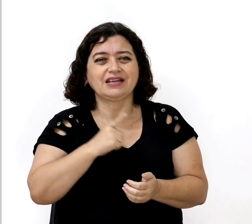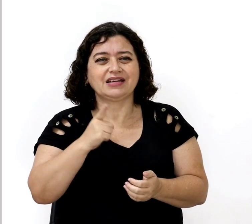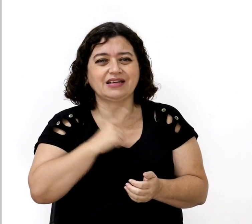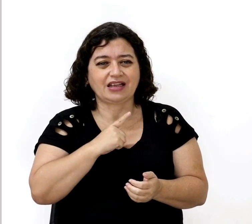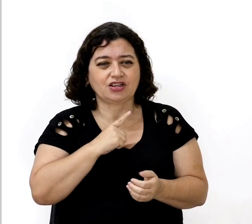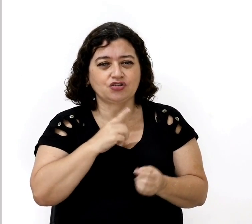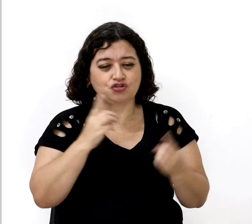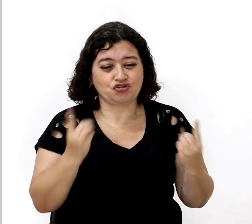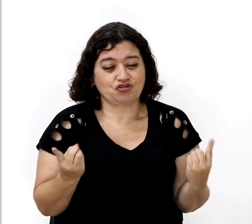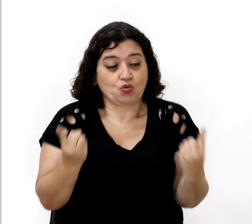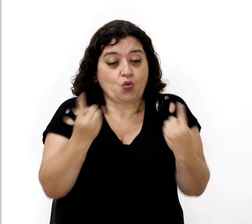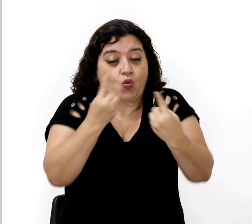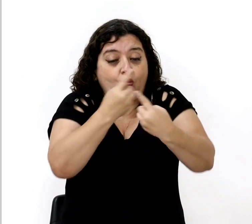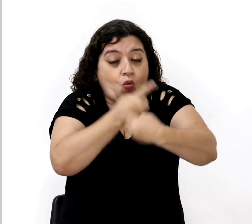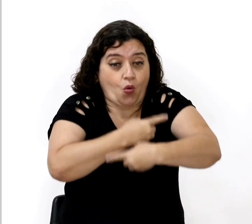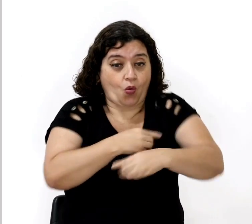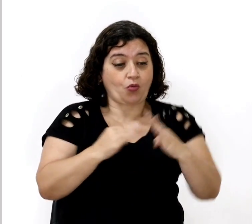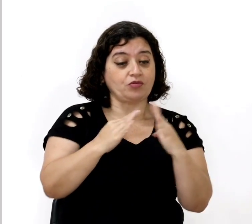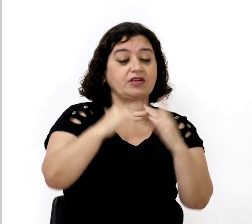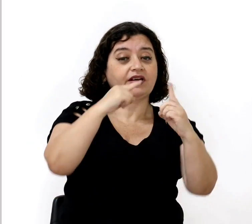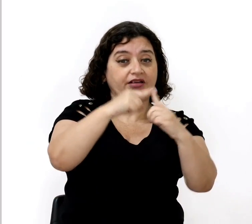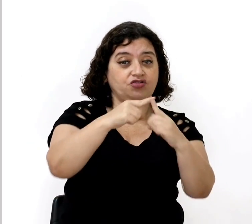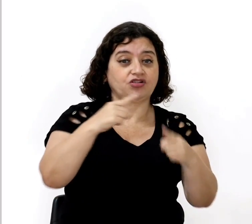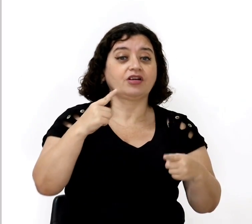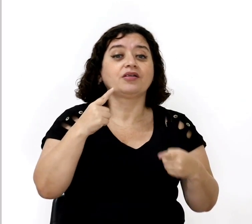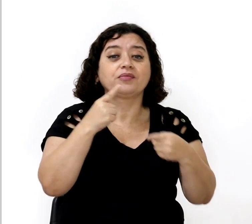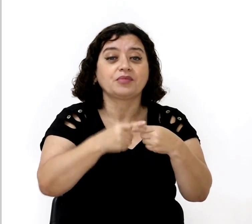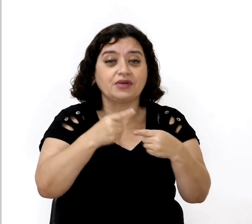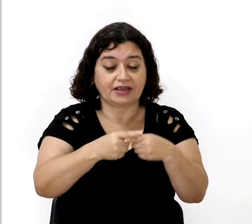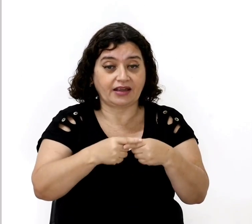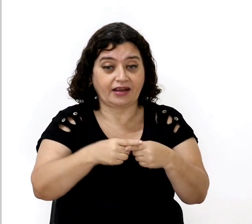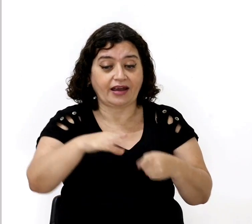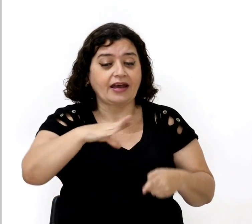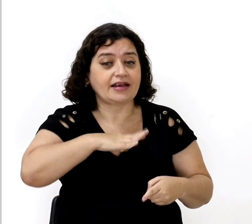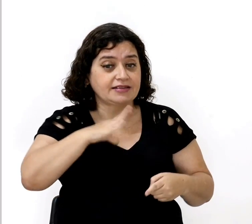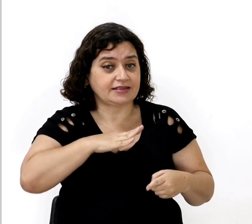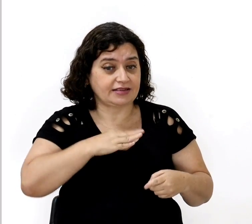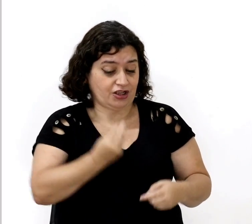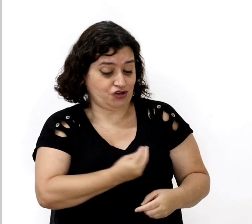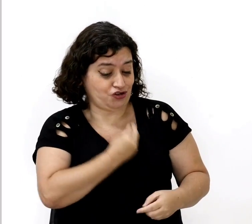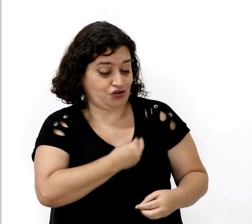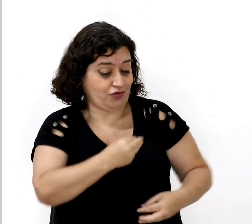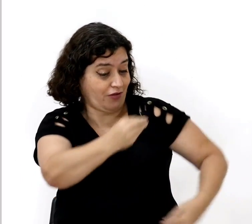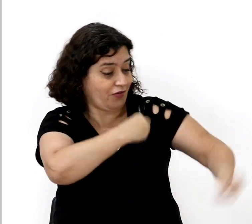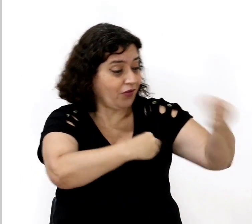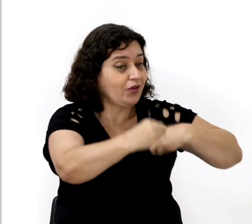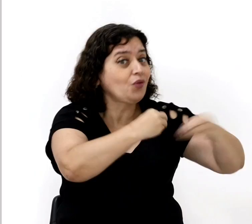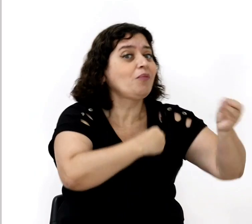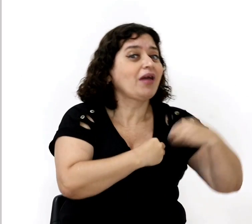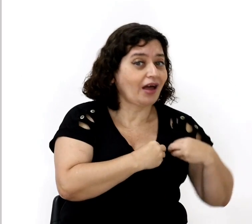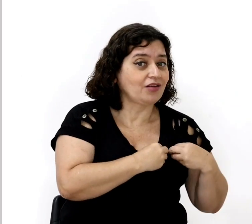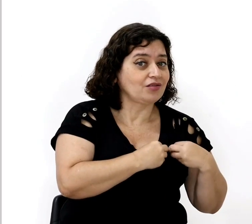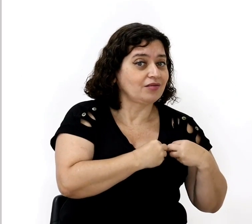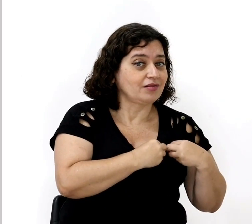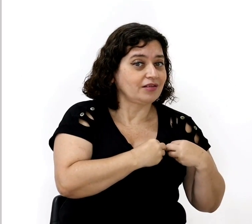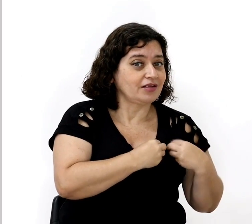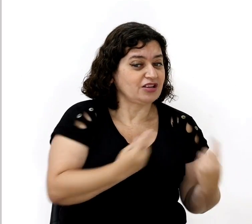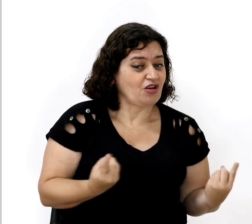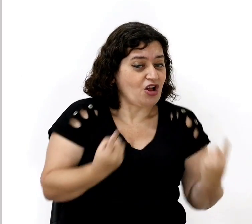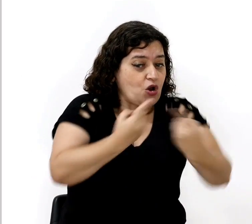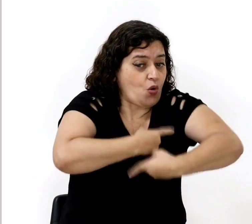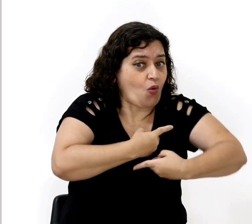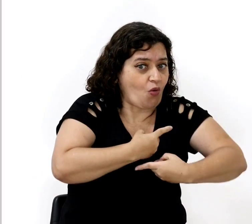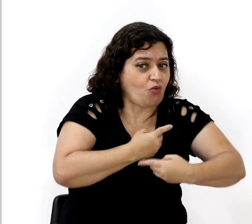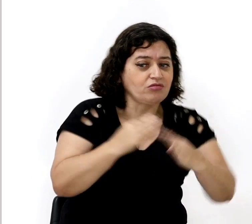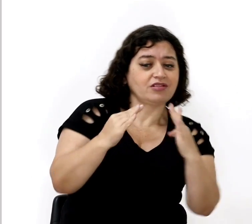de se contrapor à igreja. Por quê? Porque a cidade, ela vive no pecado. Então a cidade, de uma certa forma, ela não